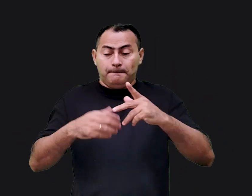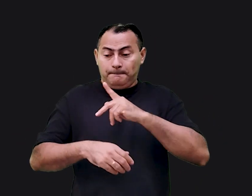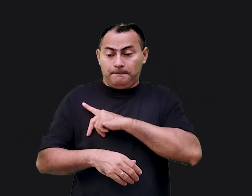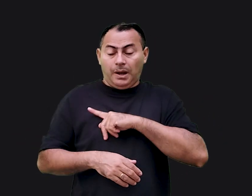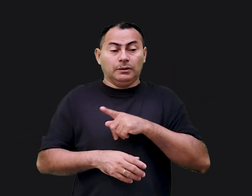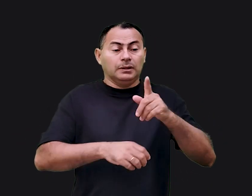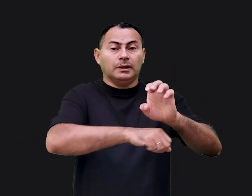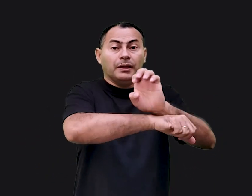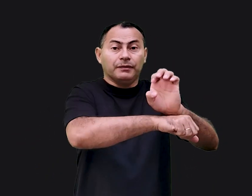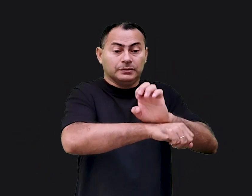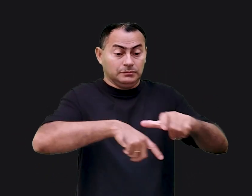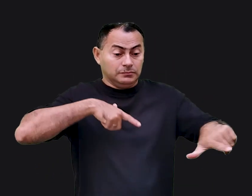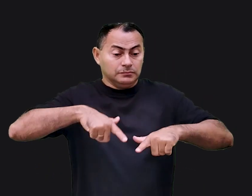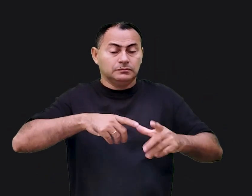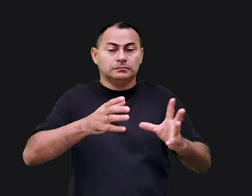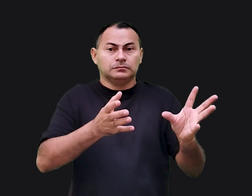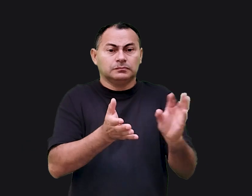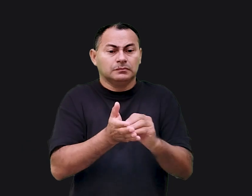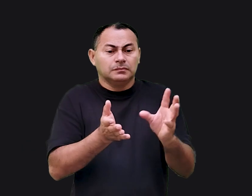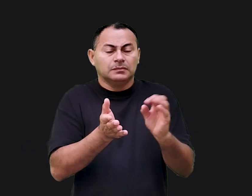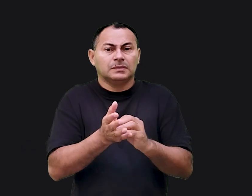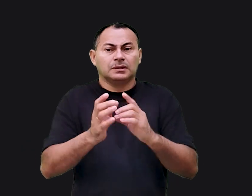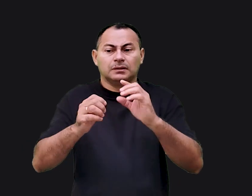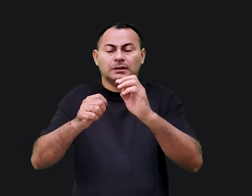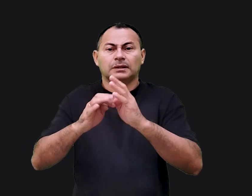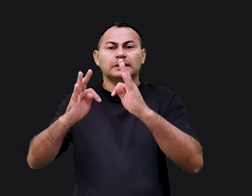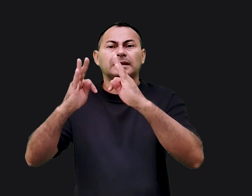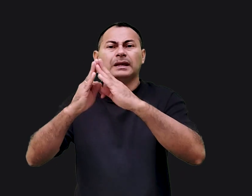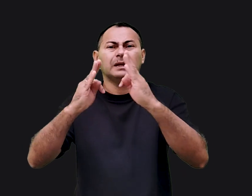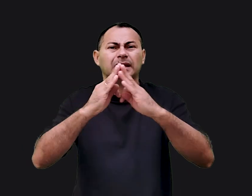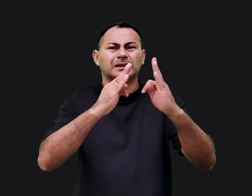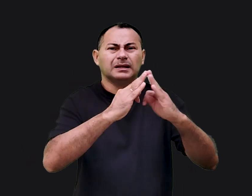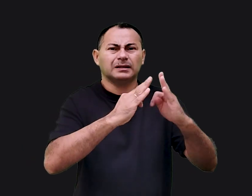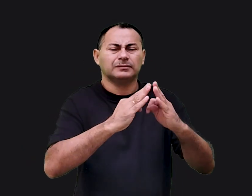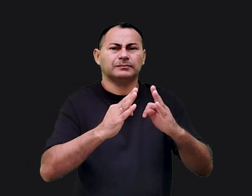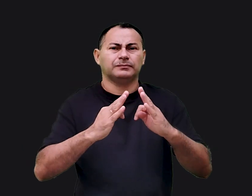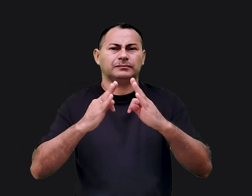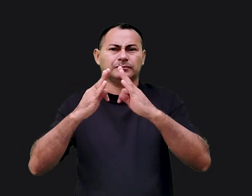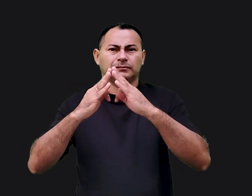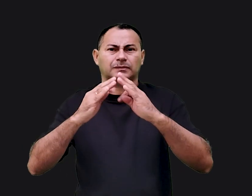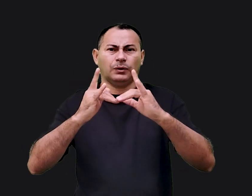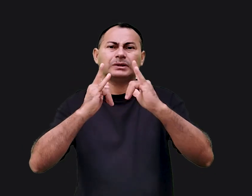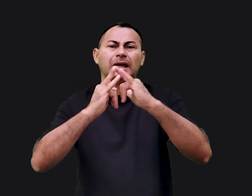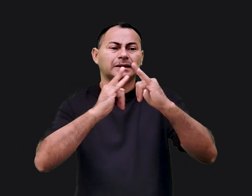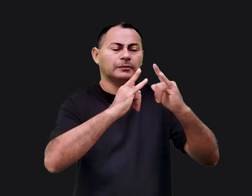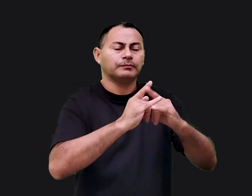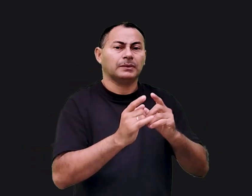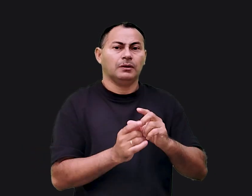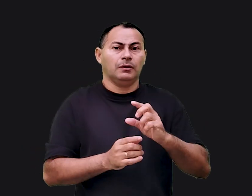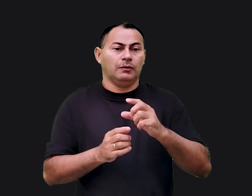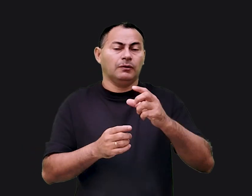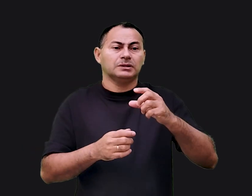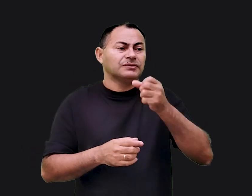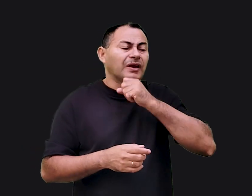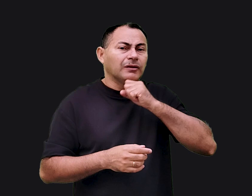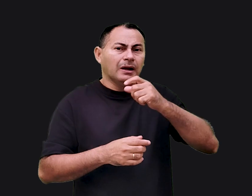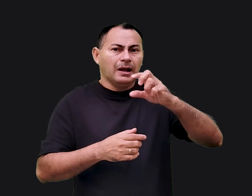estava em Éfeso trabalhou confeccionando tendas os velhos rabinos sempre tinham uma ocupação e aprendeu a fazer